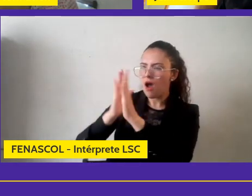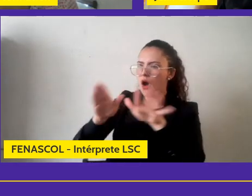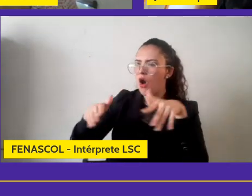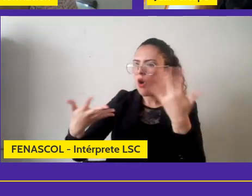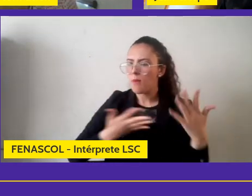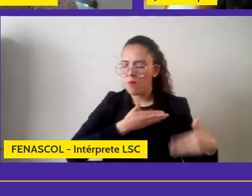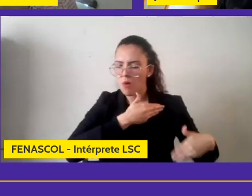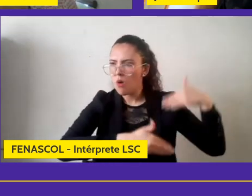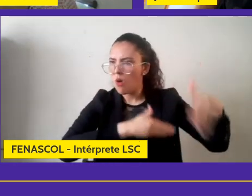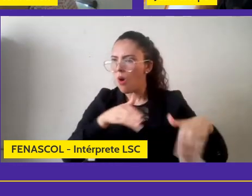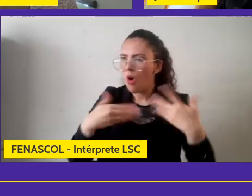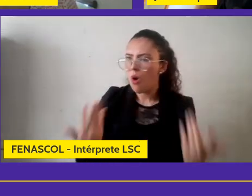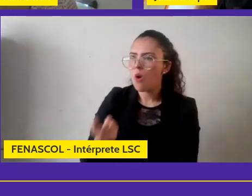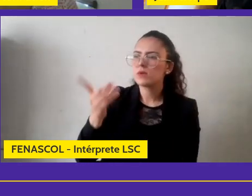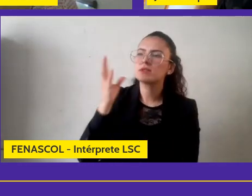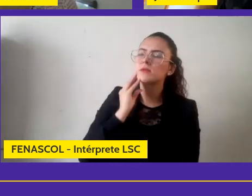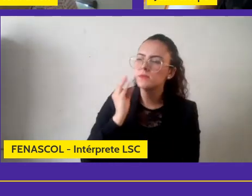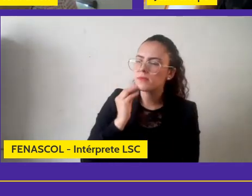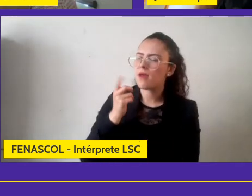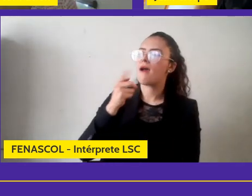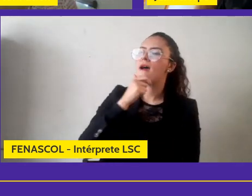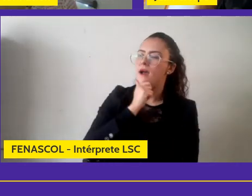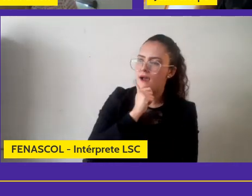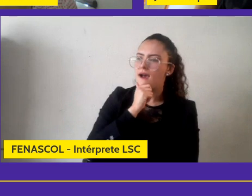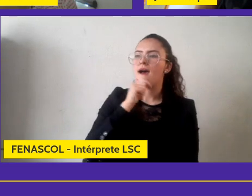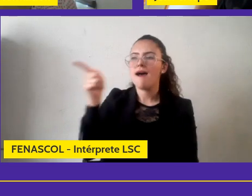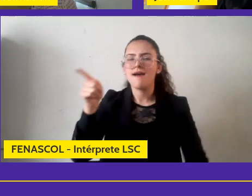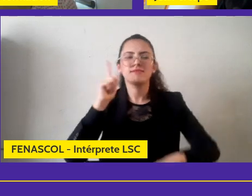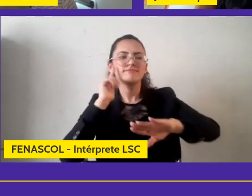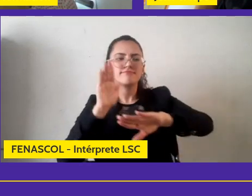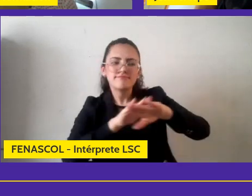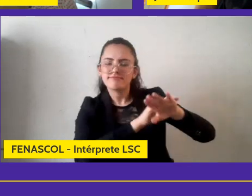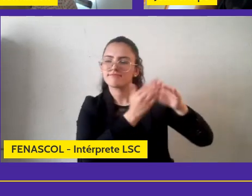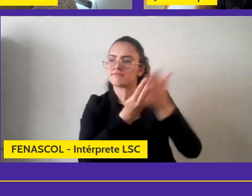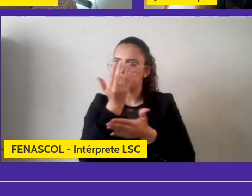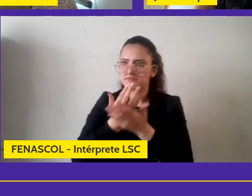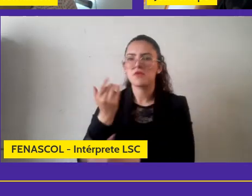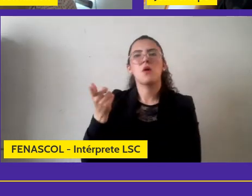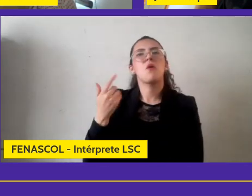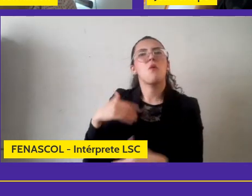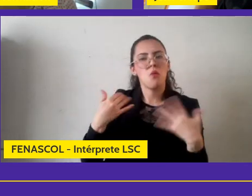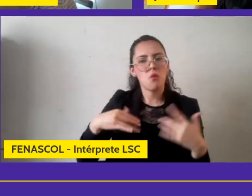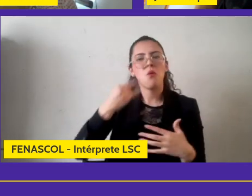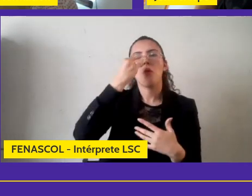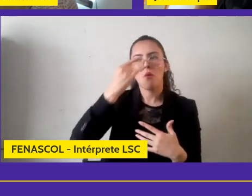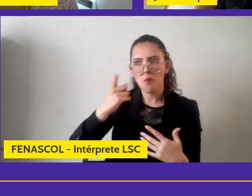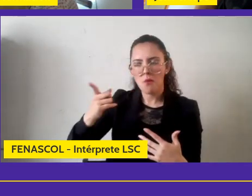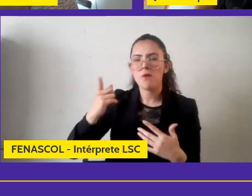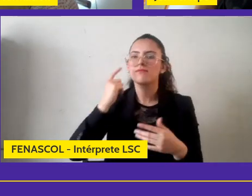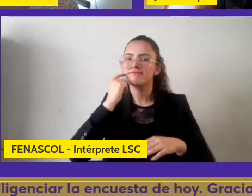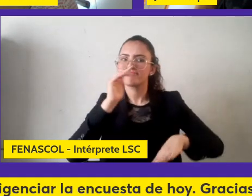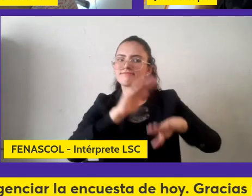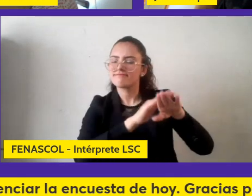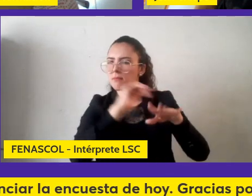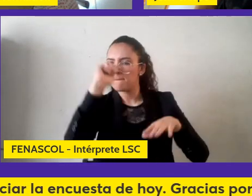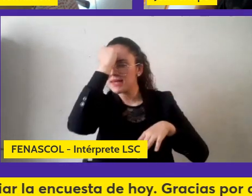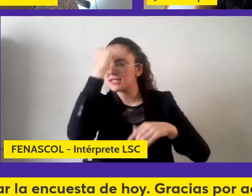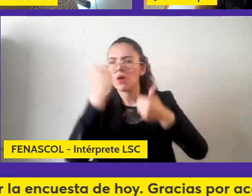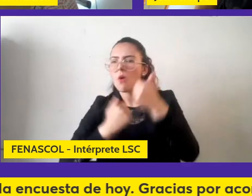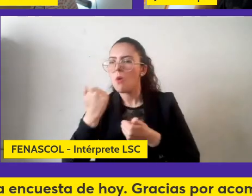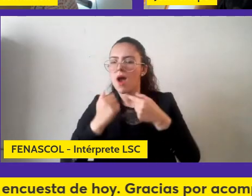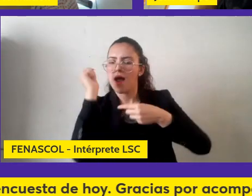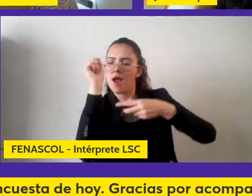según tu experiencia, de todas las recomendaciones y los aspectos clave. Entonces, Juan,